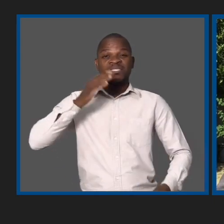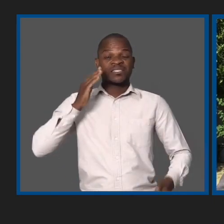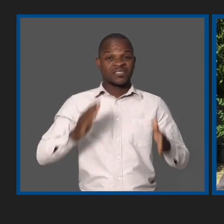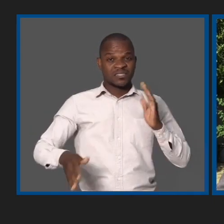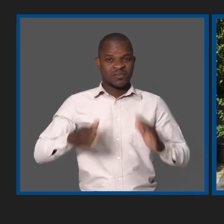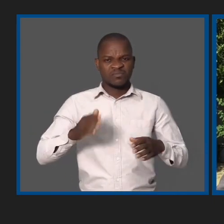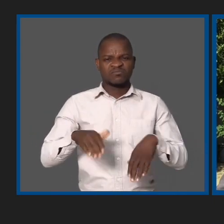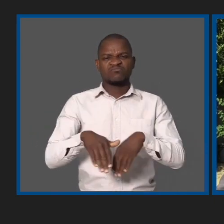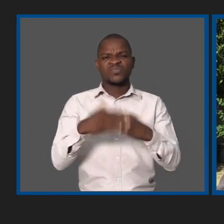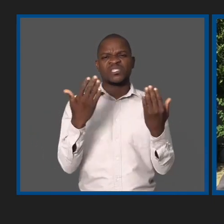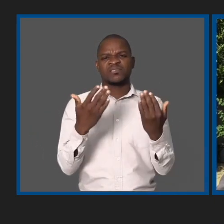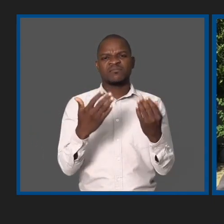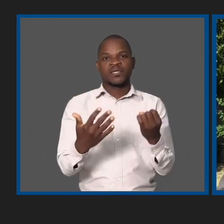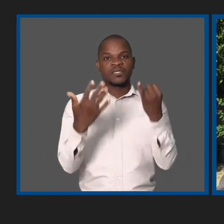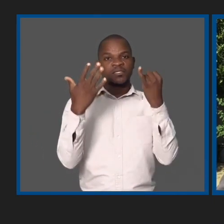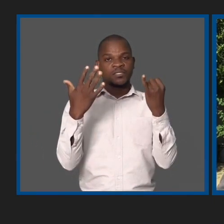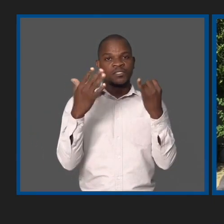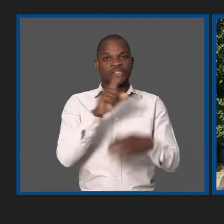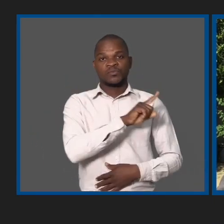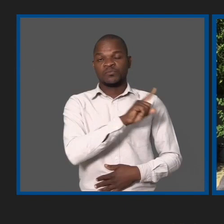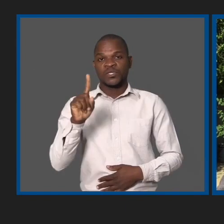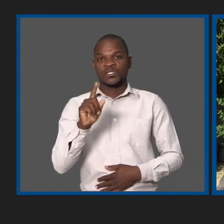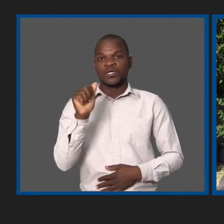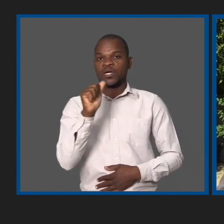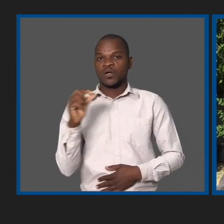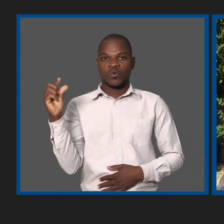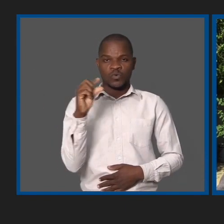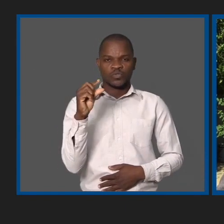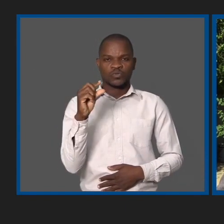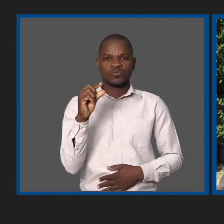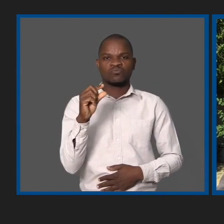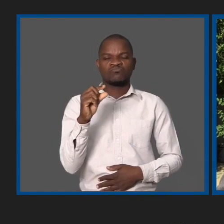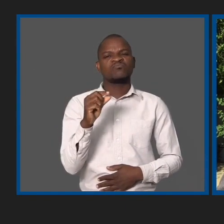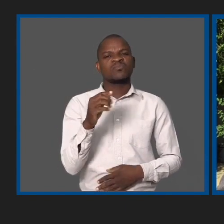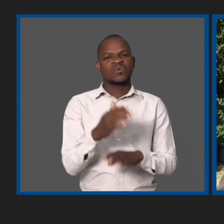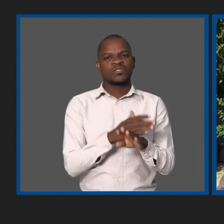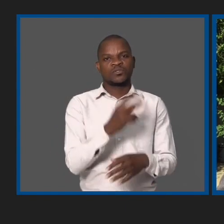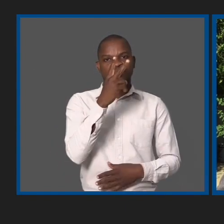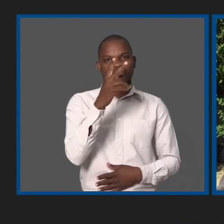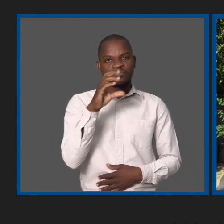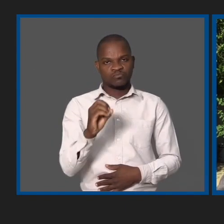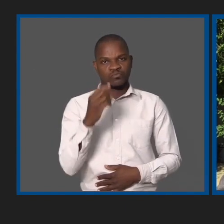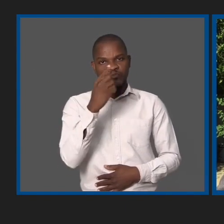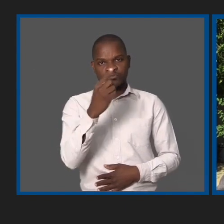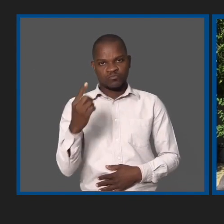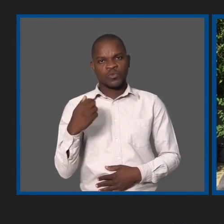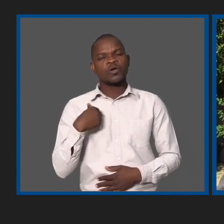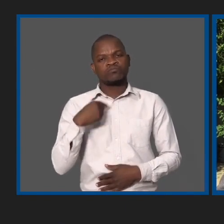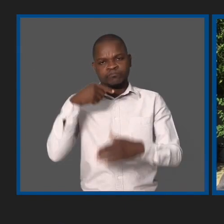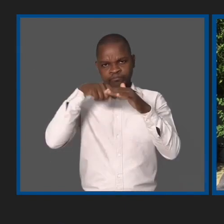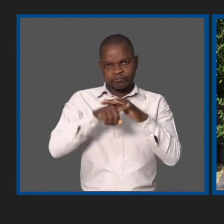dia 6 de agosto de 2011. Eu vinha da casa do meu irmão, eles visitaram.